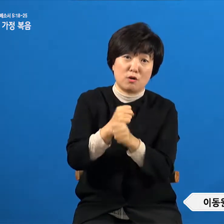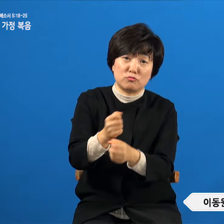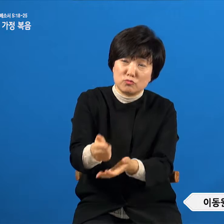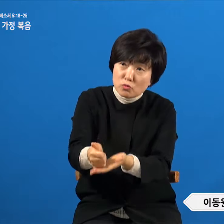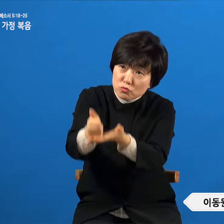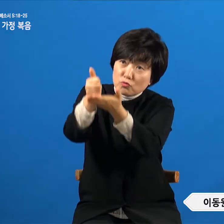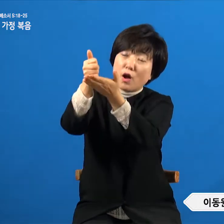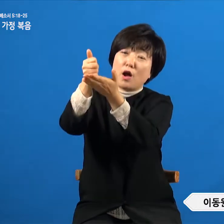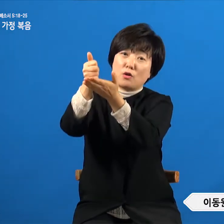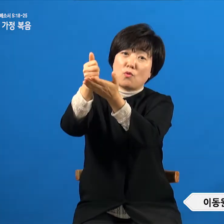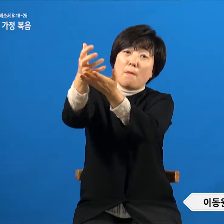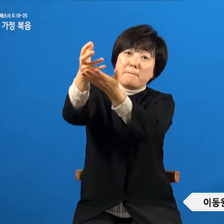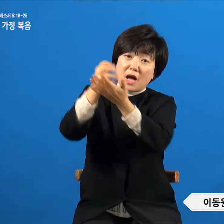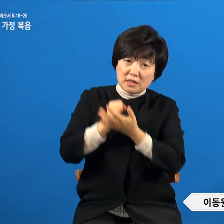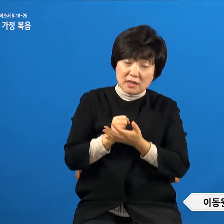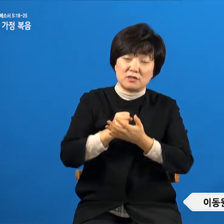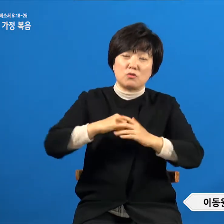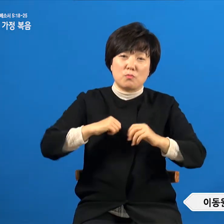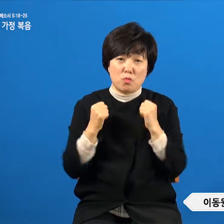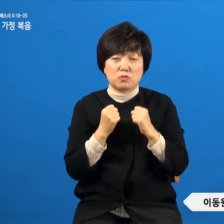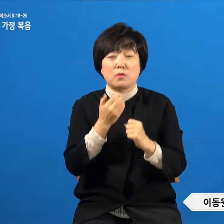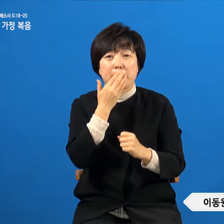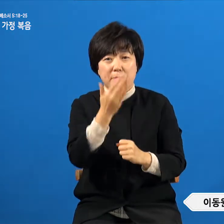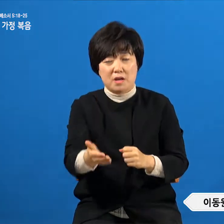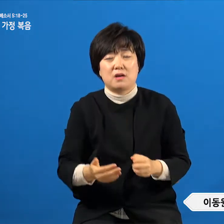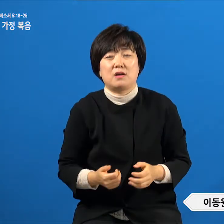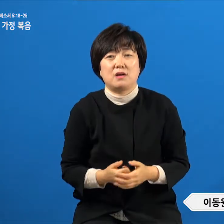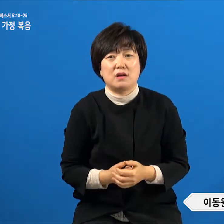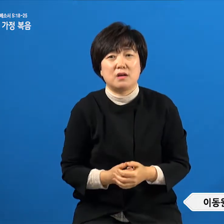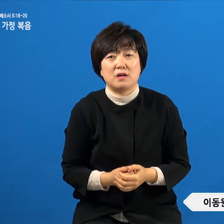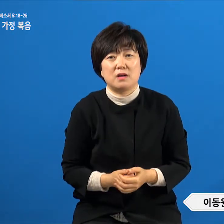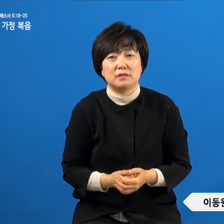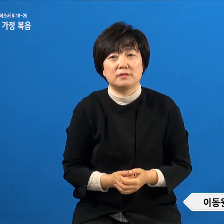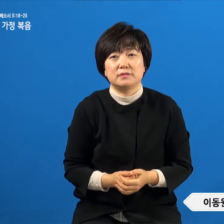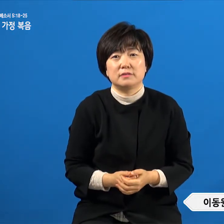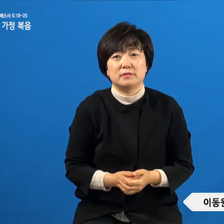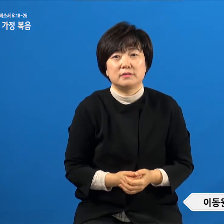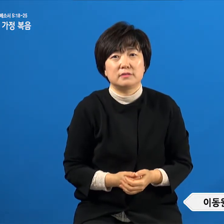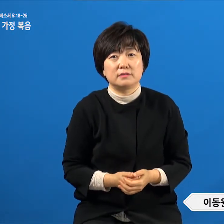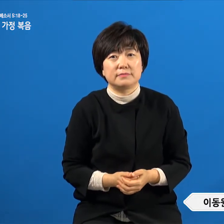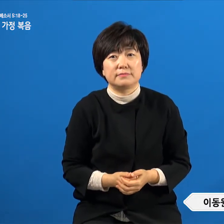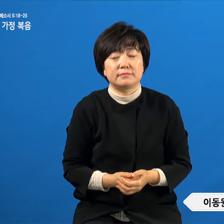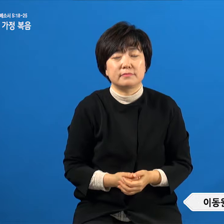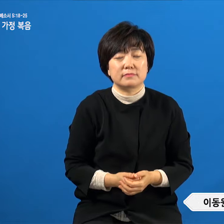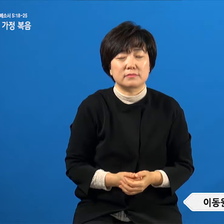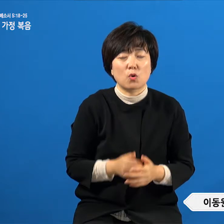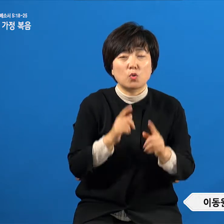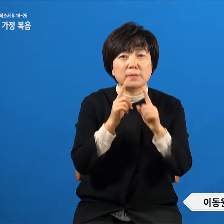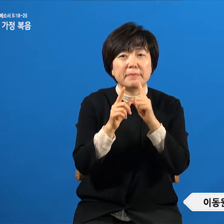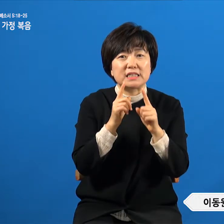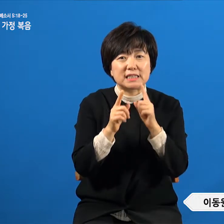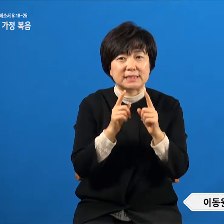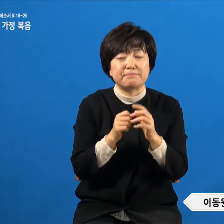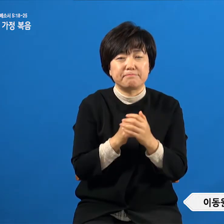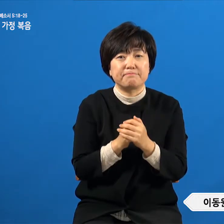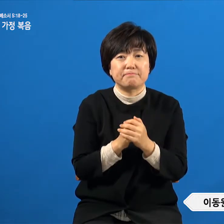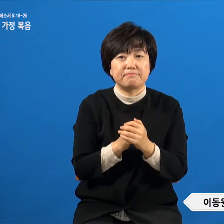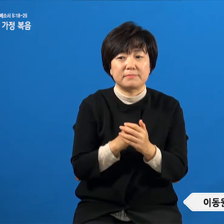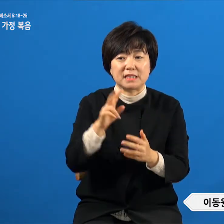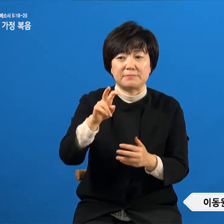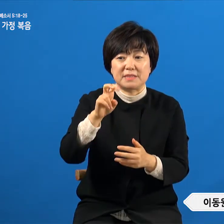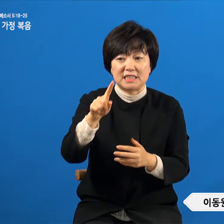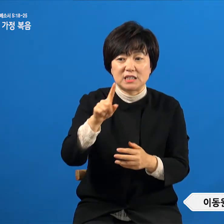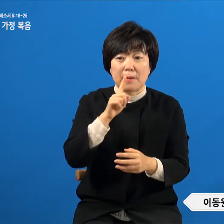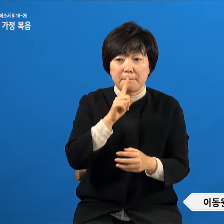자녀들을 존중하고 자녀들을 받아들이고 복종할 수도 있어야 한다는 것입니다. 여기서 이 말씀을